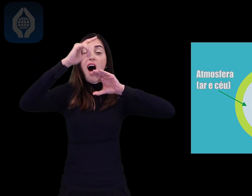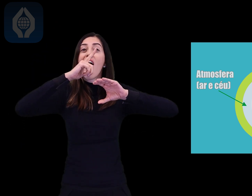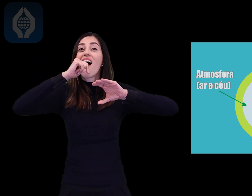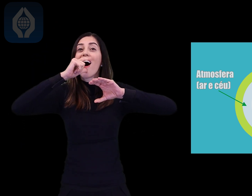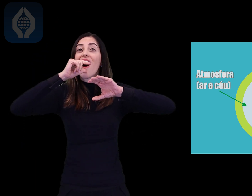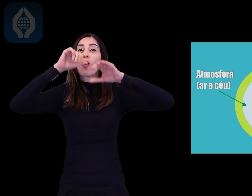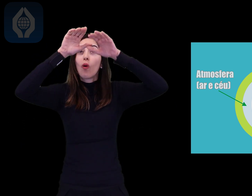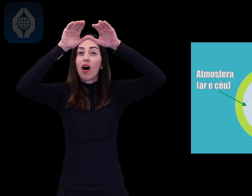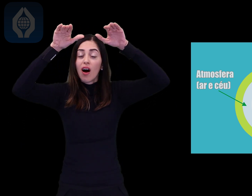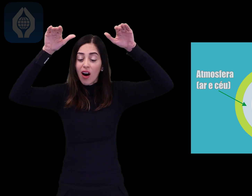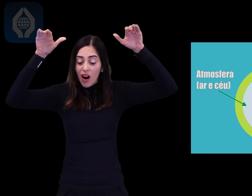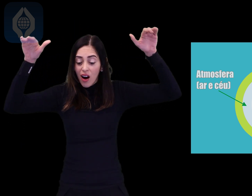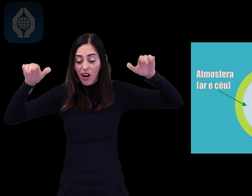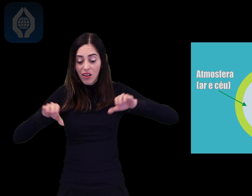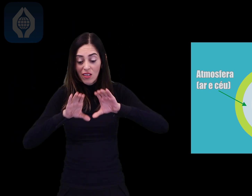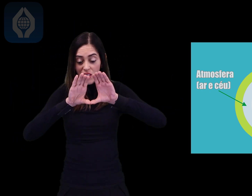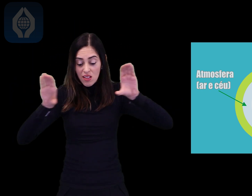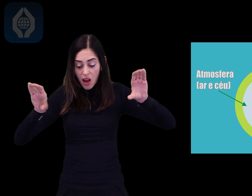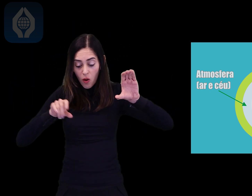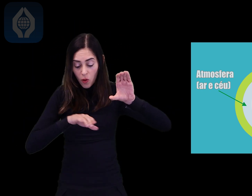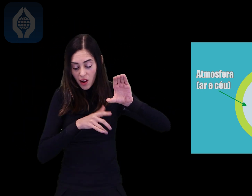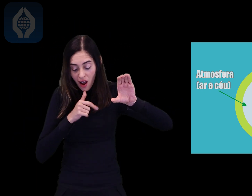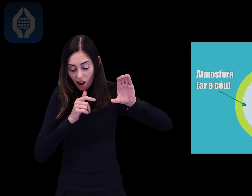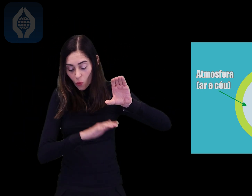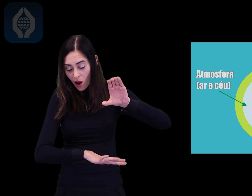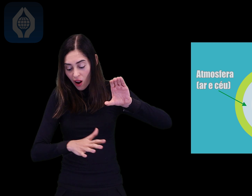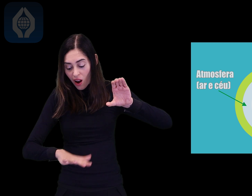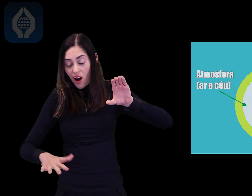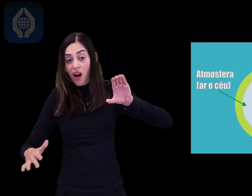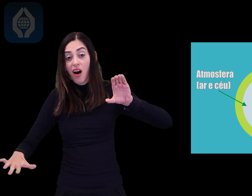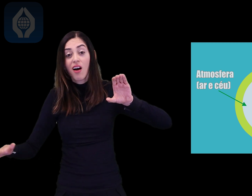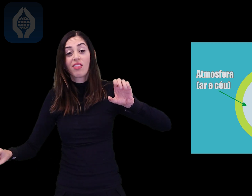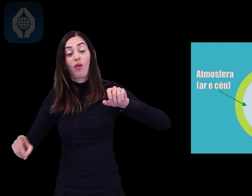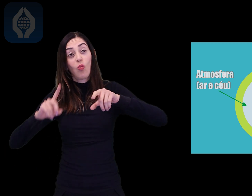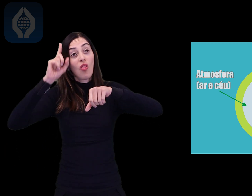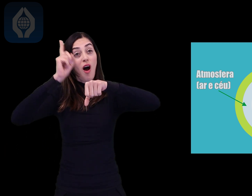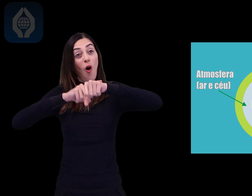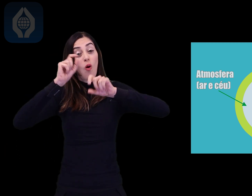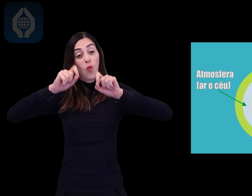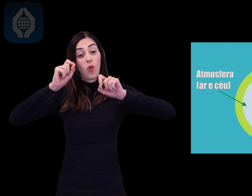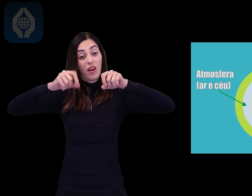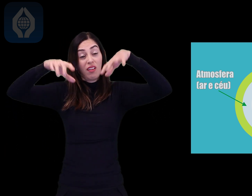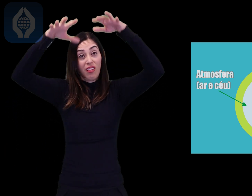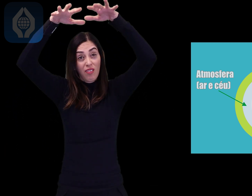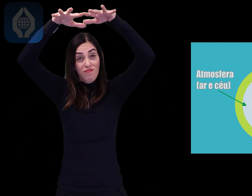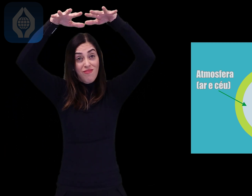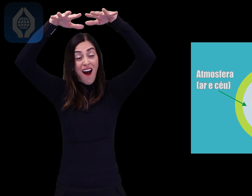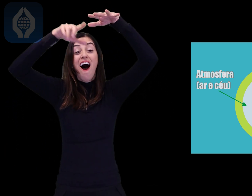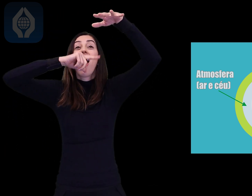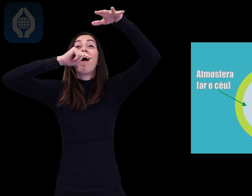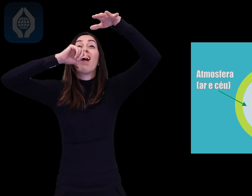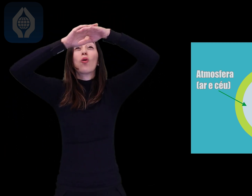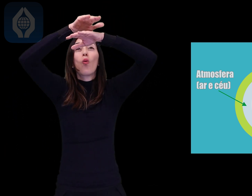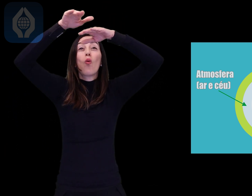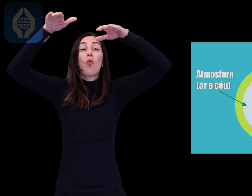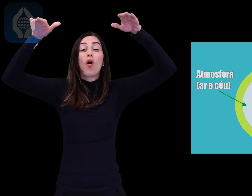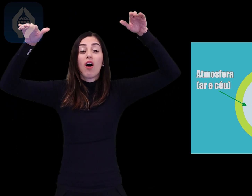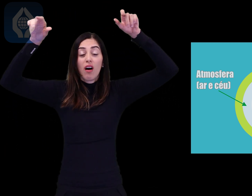vapor que envolvia a terra. Então, quando chegou a hora de Deus inundar a terra, fez com que a água que colocou acima da